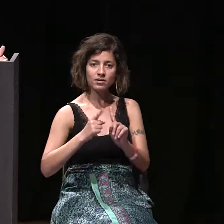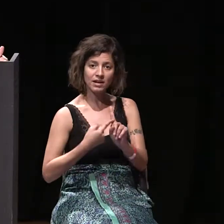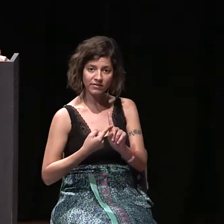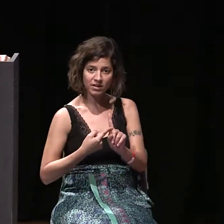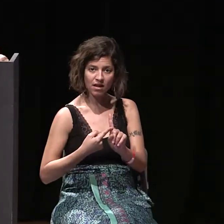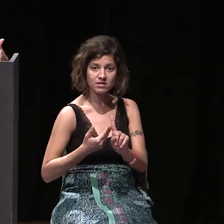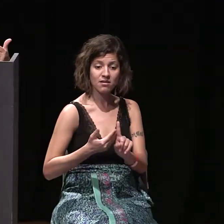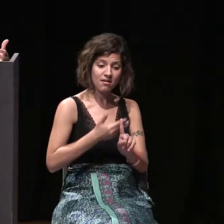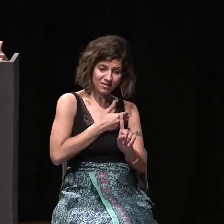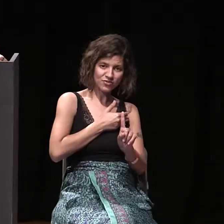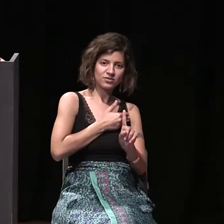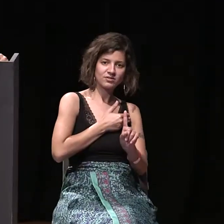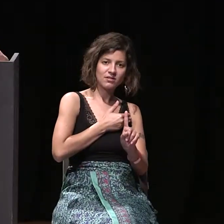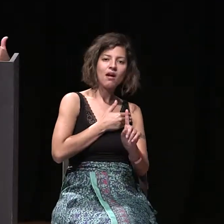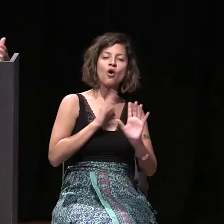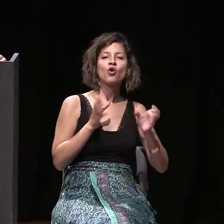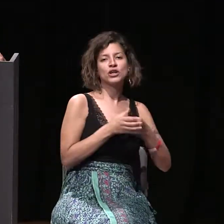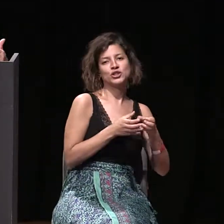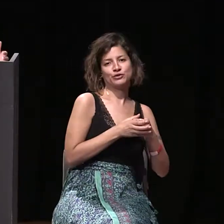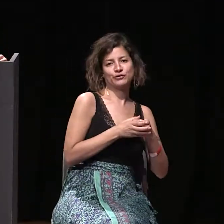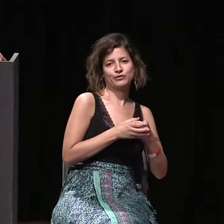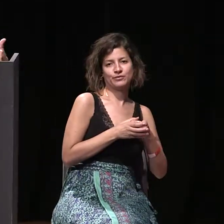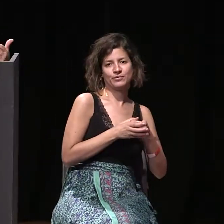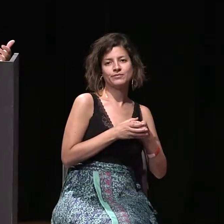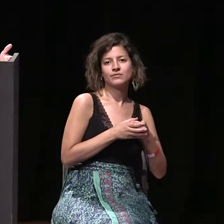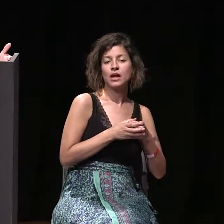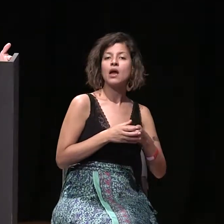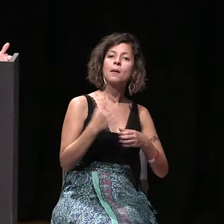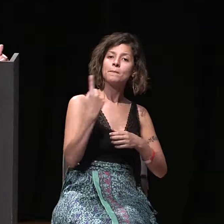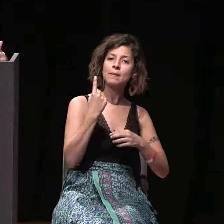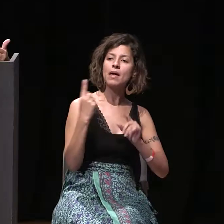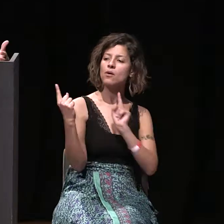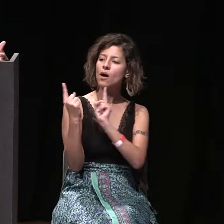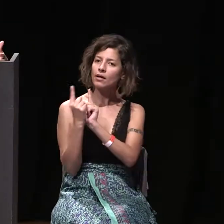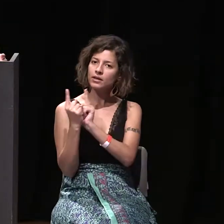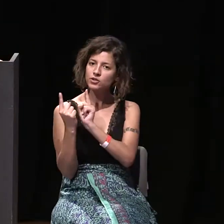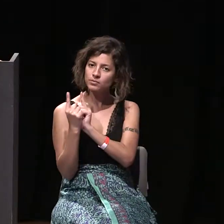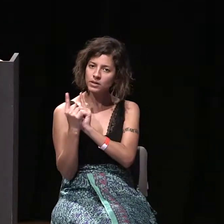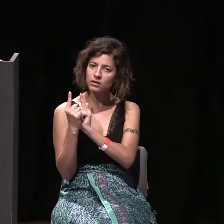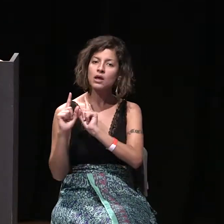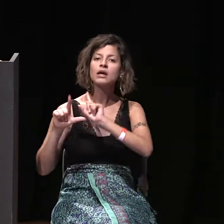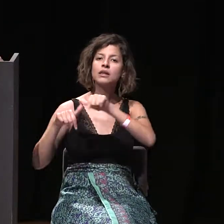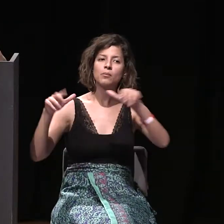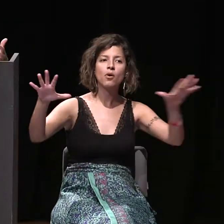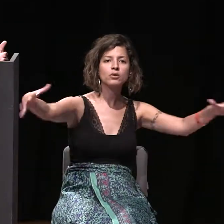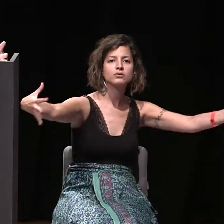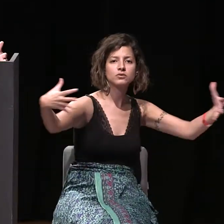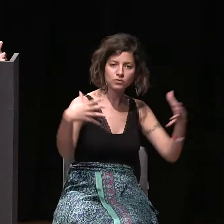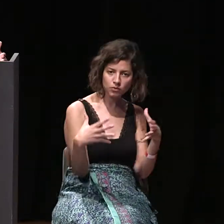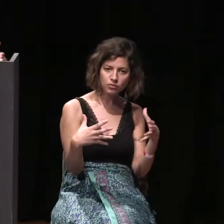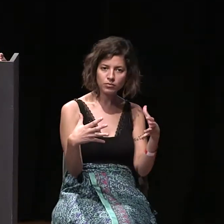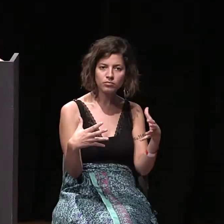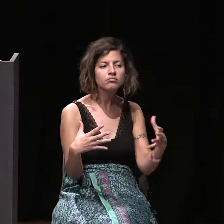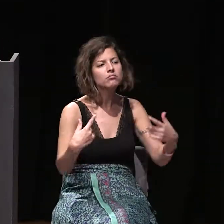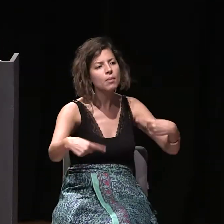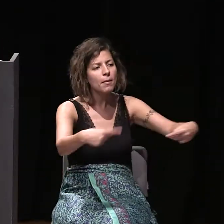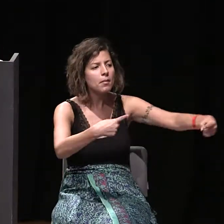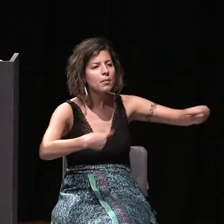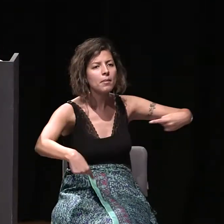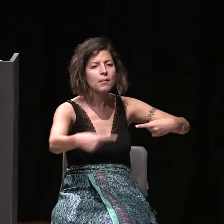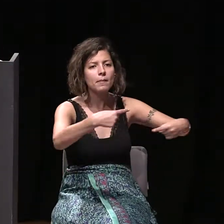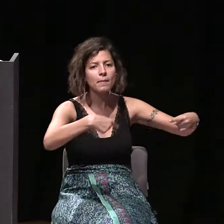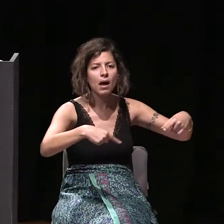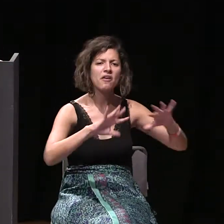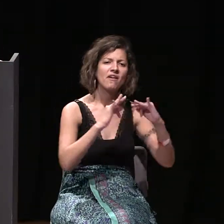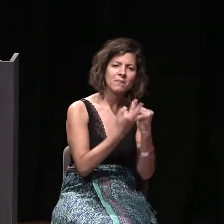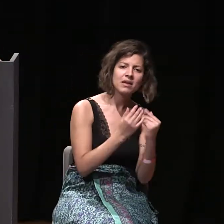individual, inicialmente, e depois promove um debate entre as próprias gestantes e famílias nessa condição de espera de um bebê.